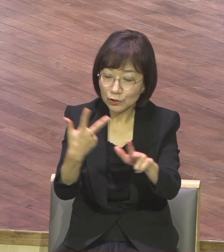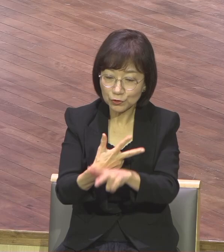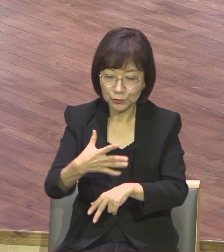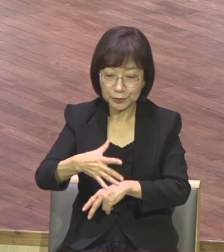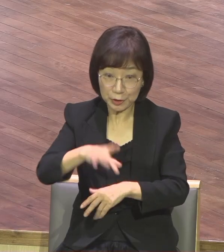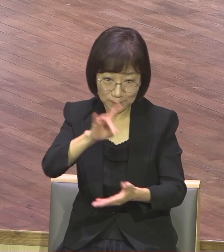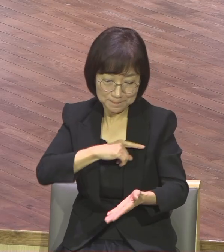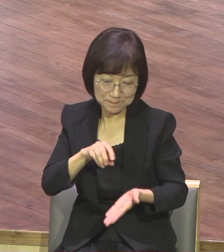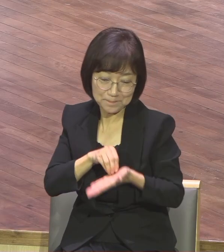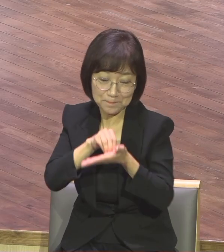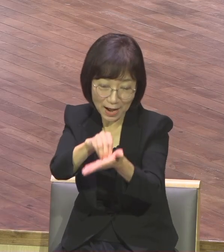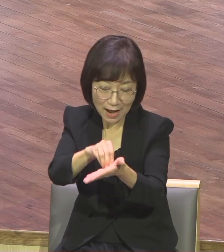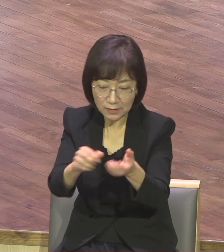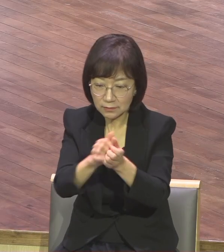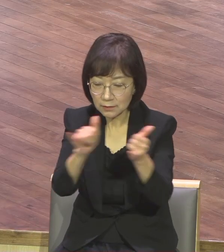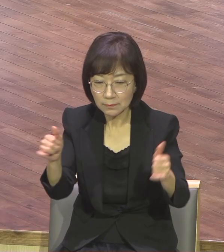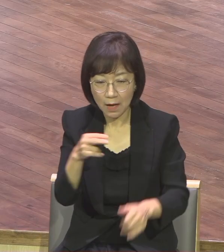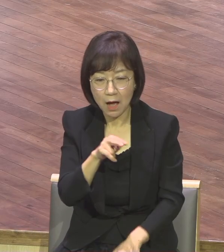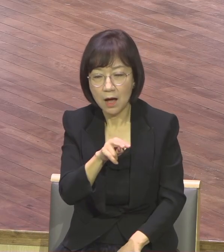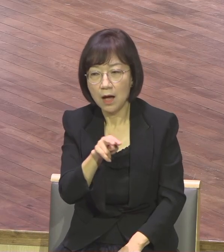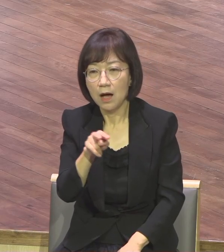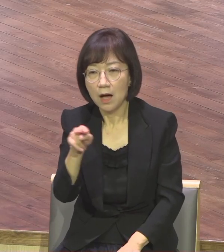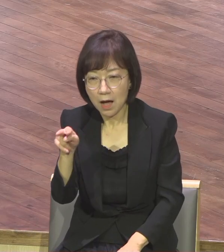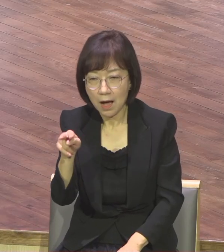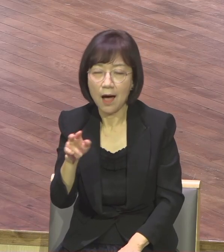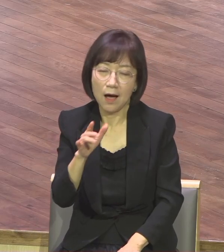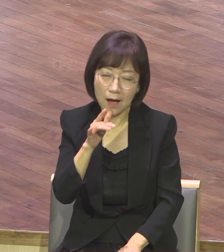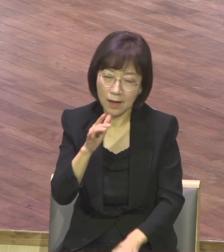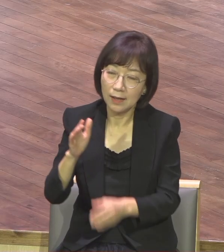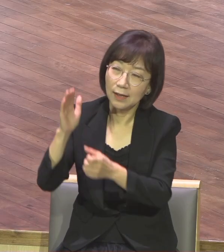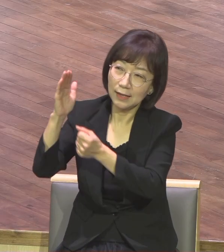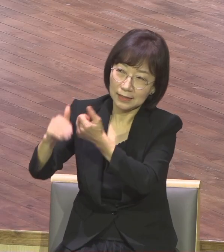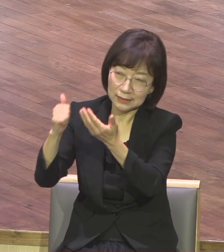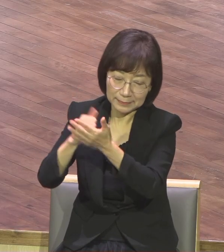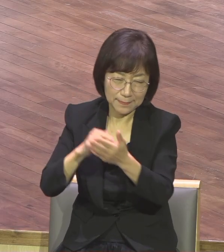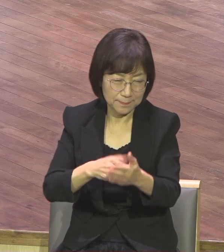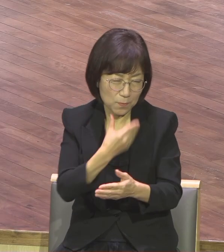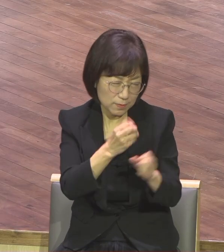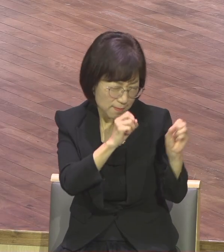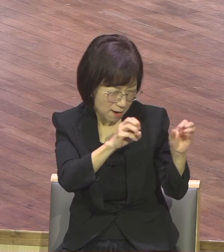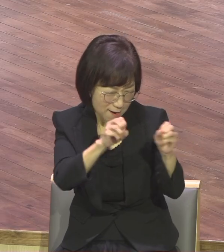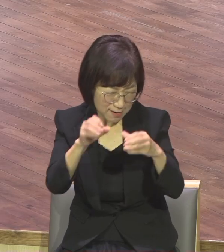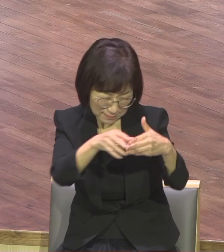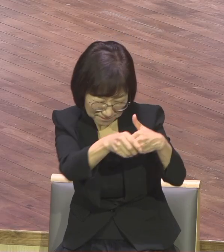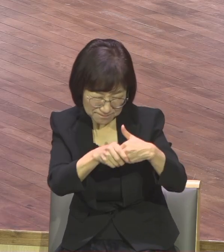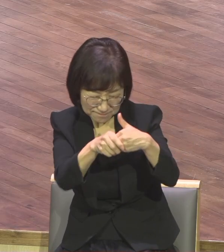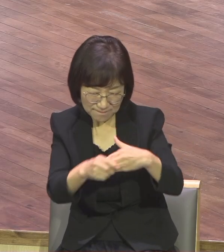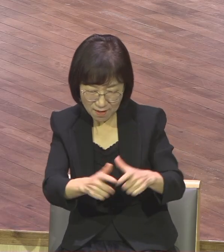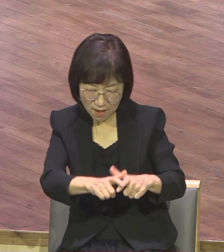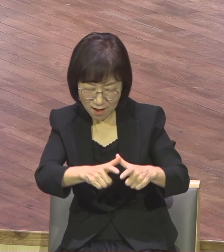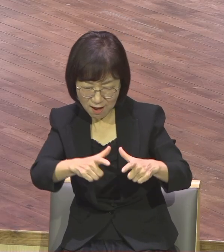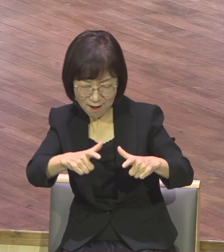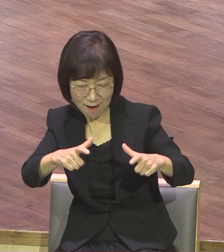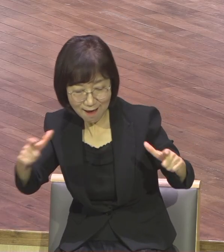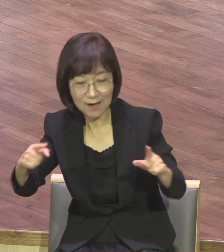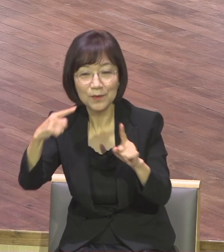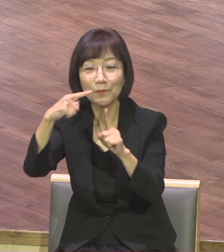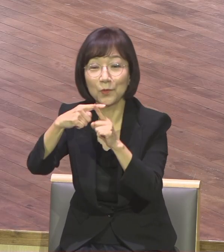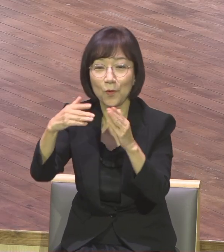가족들을 보면서 하나님께서 생명적 역동을 그렇게 일으키는 교회라고 저는